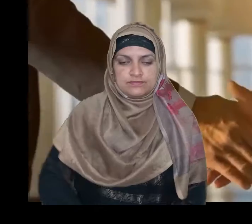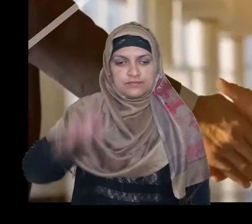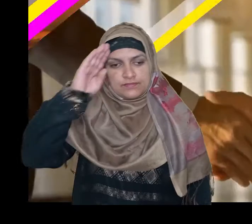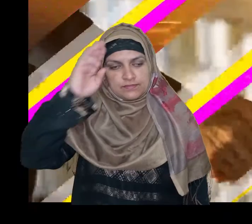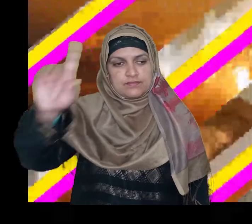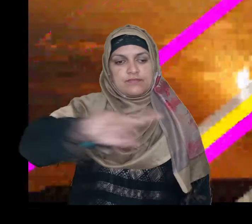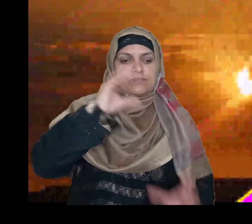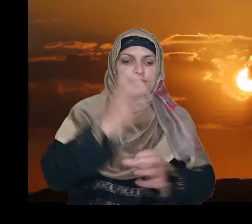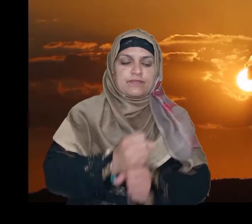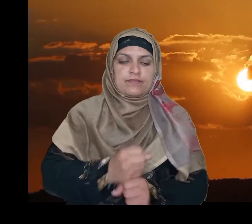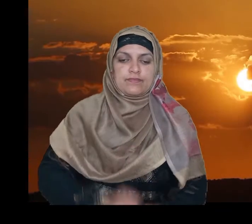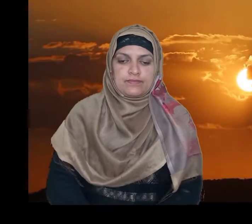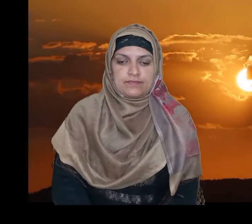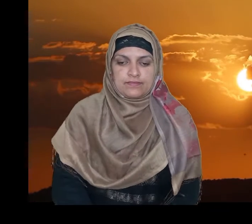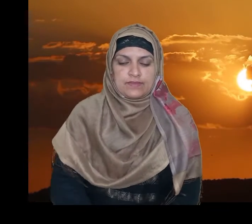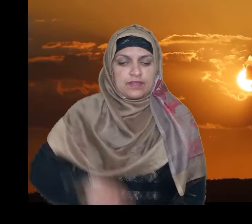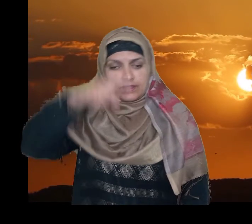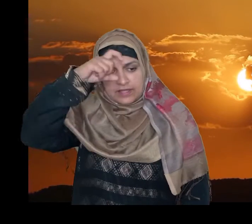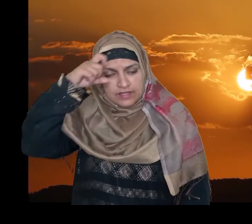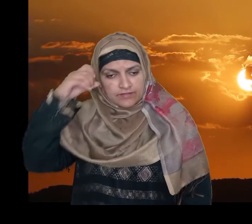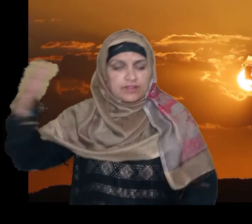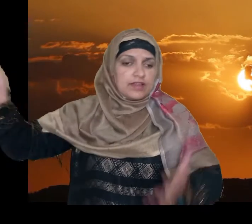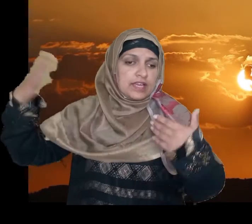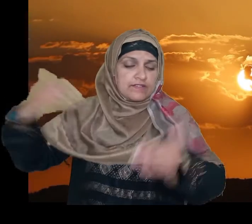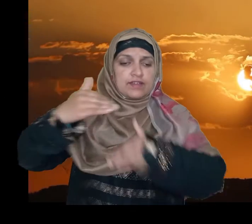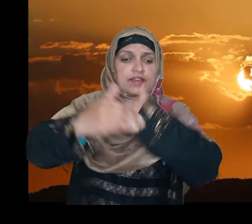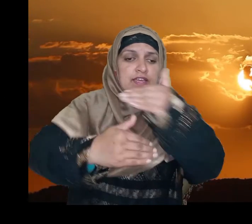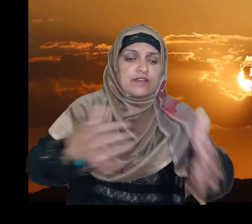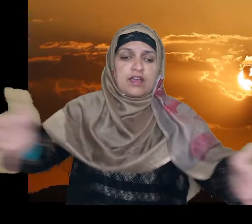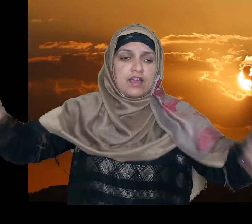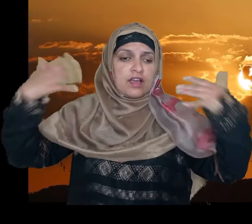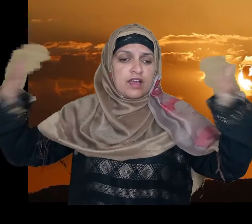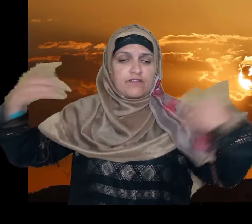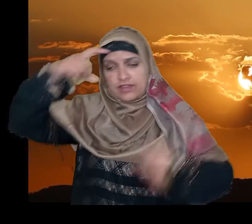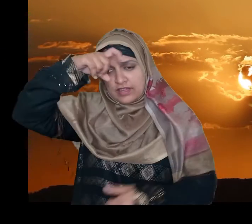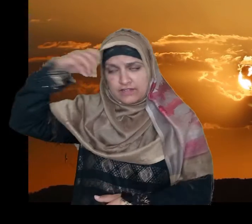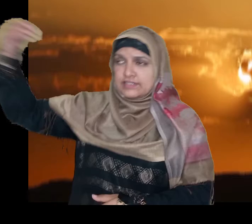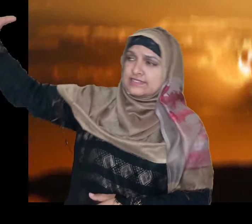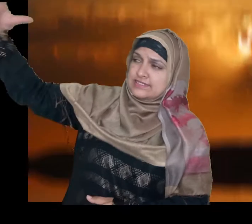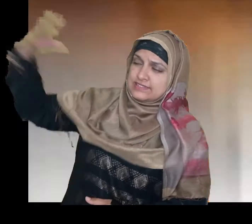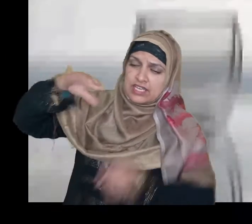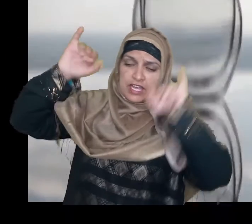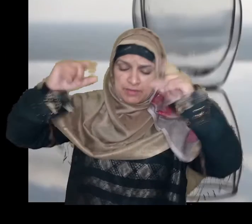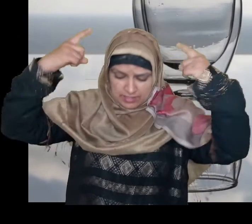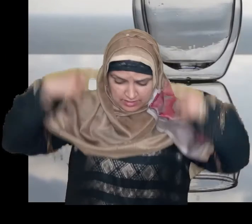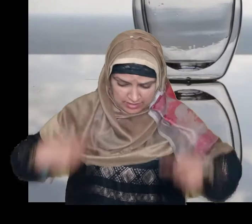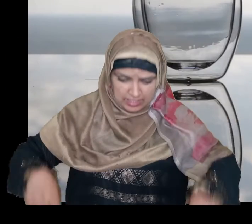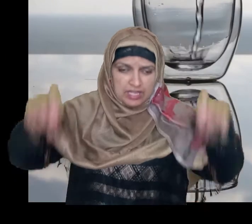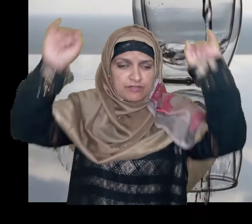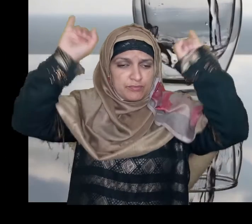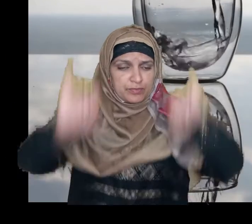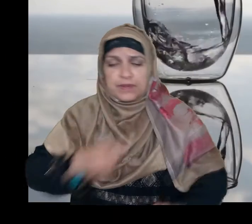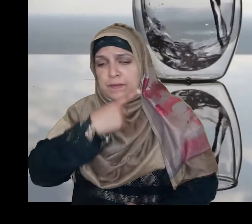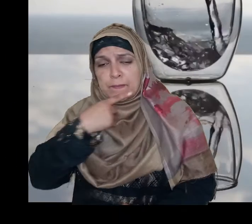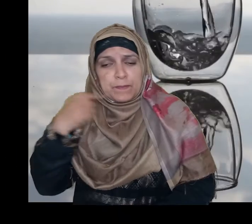अस्सलामु अलैकुम दोस्तों। गर्मी के इस मौसम में लू के तेज़ चलने और धूप की शिद्दत के बायस इंसानी जिस्म में नमकियात और पानी की